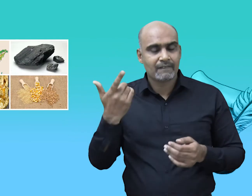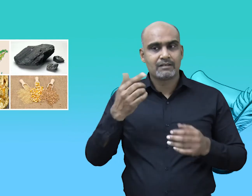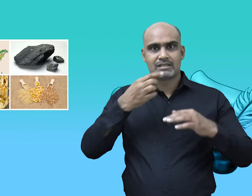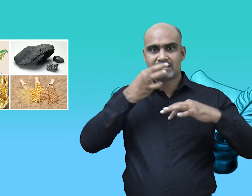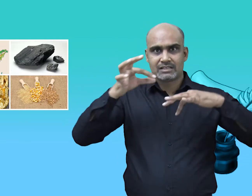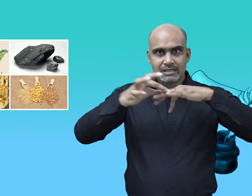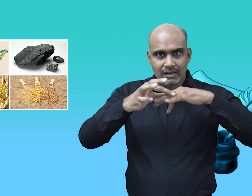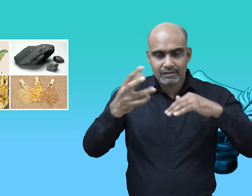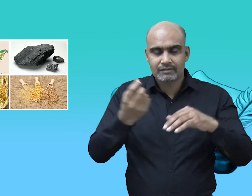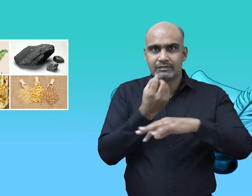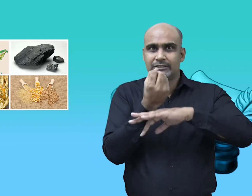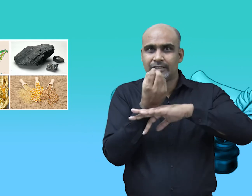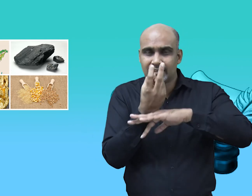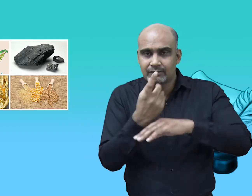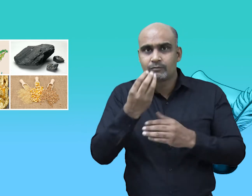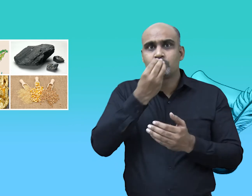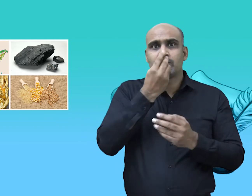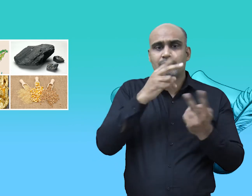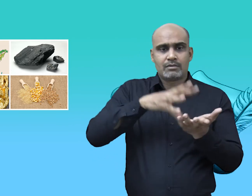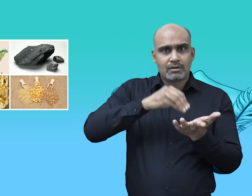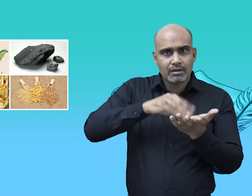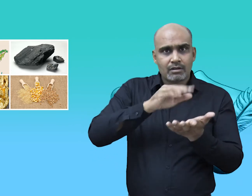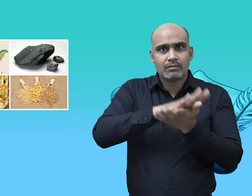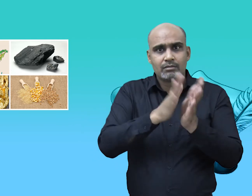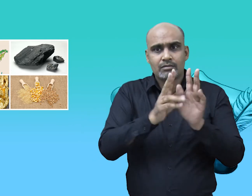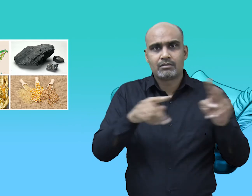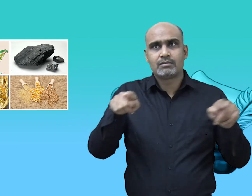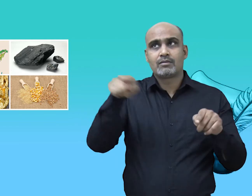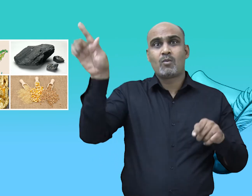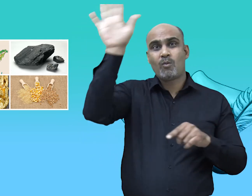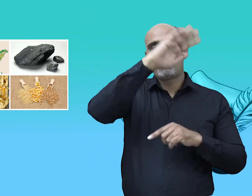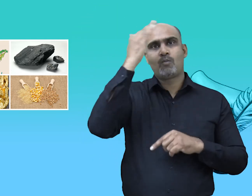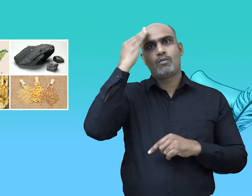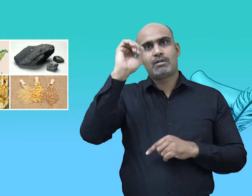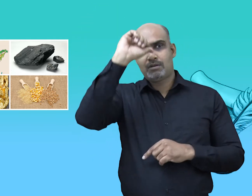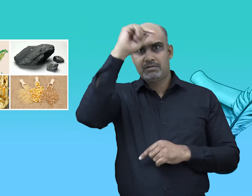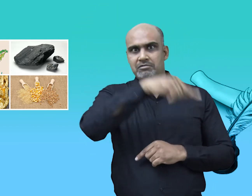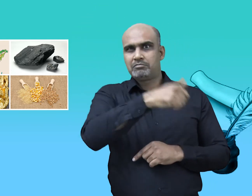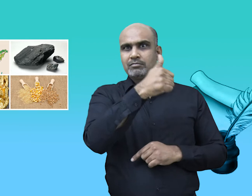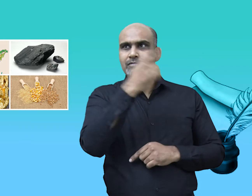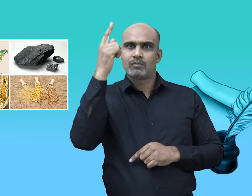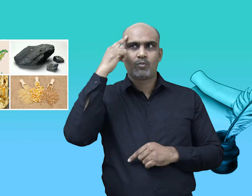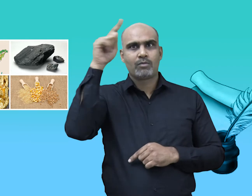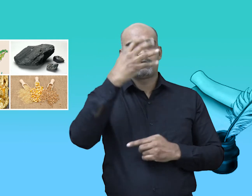थे जहाँ पर प्राकृतिक संसाधन अधिक मात्रा में थे। उस वक्त भारत एक समृद्ध देश हुआ करता